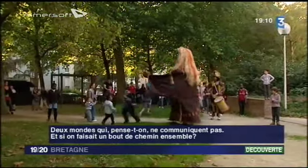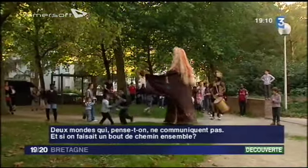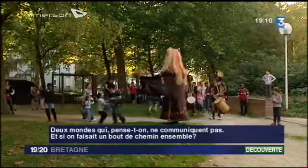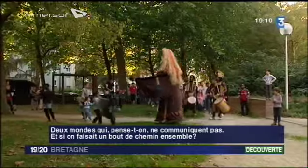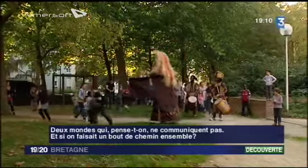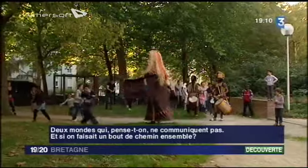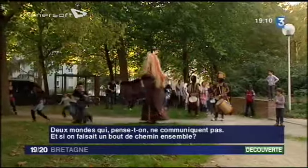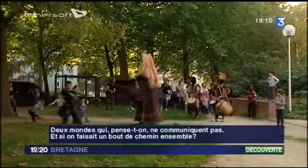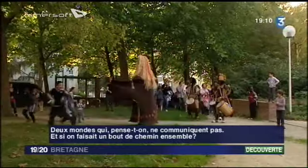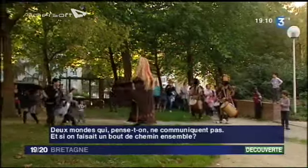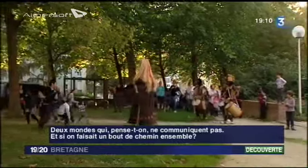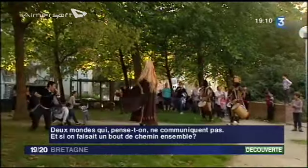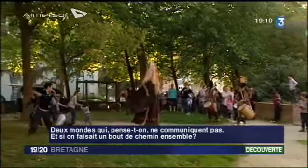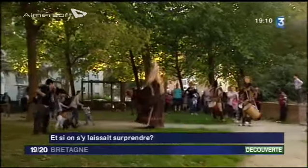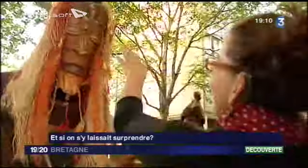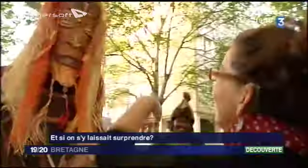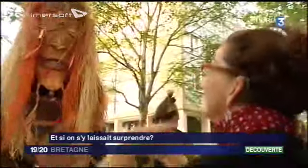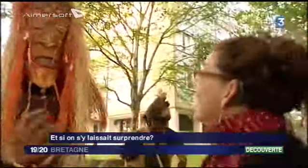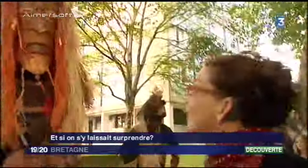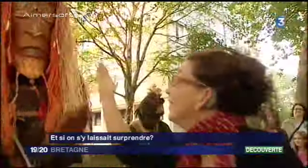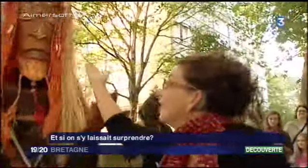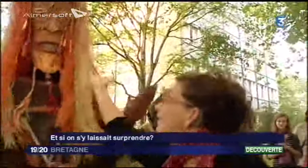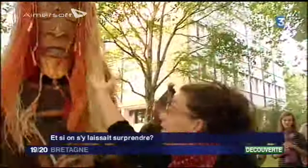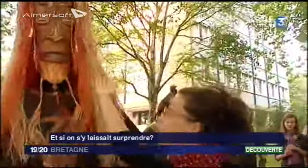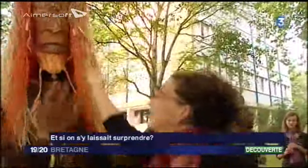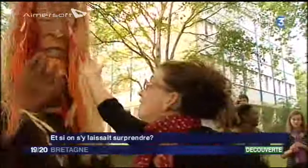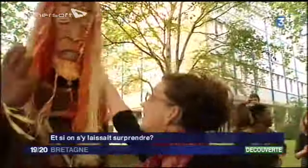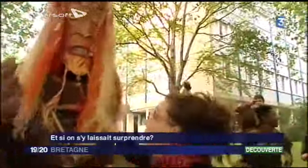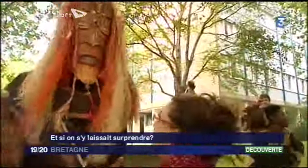on faisait un bout de chemin ensemble, et si on s'y laissait surprendre.